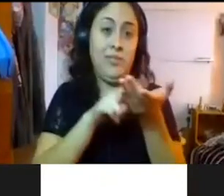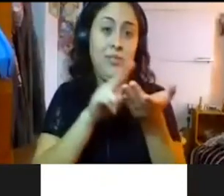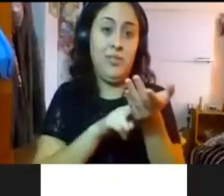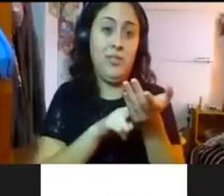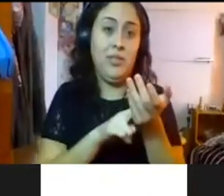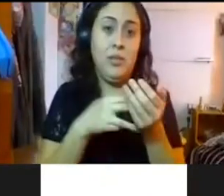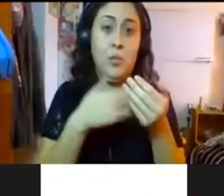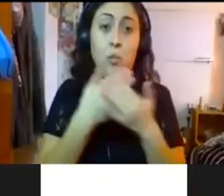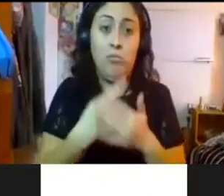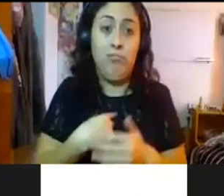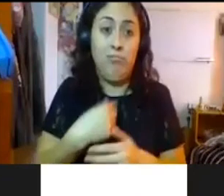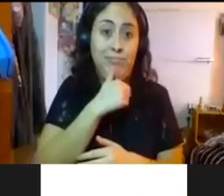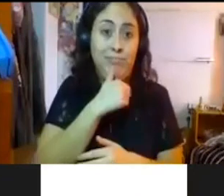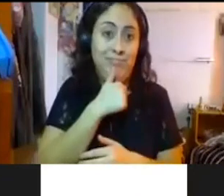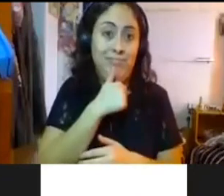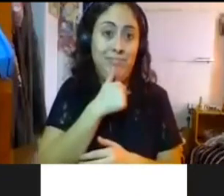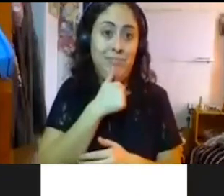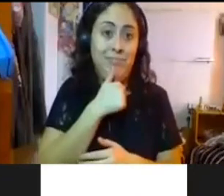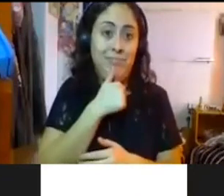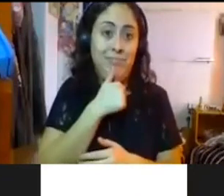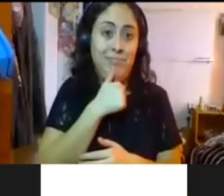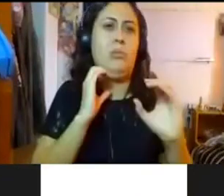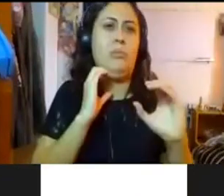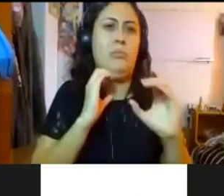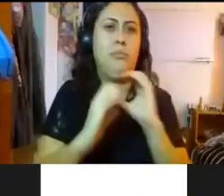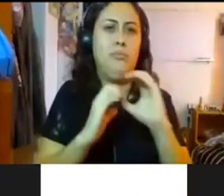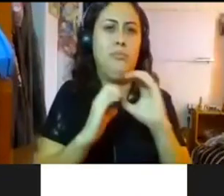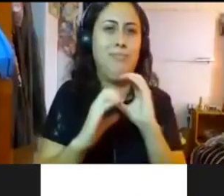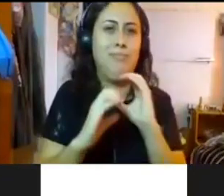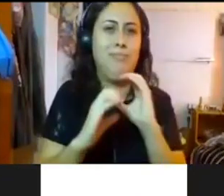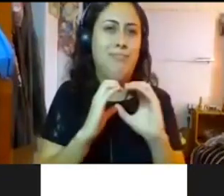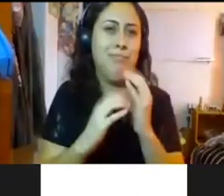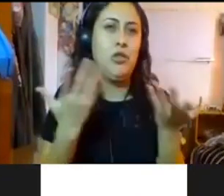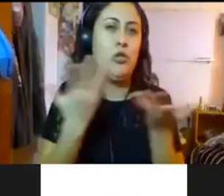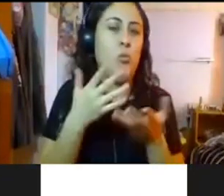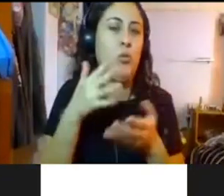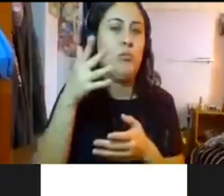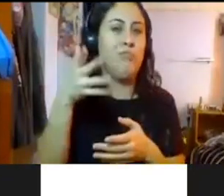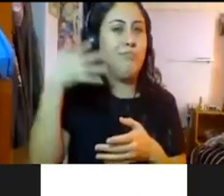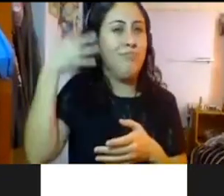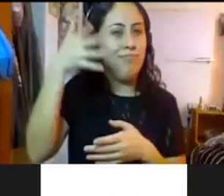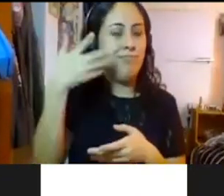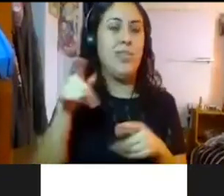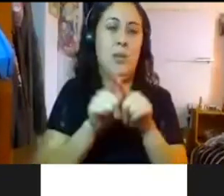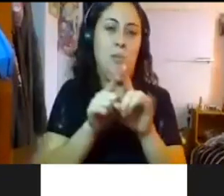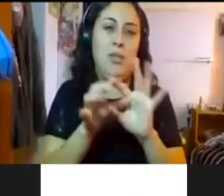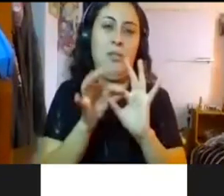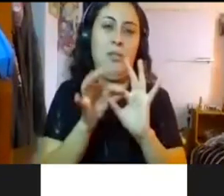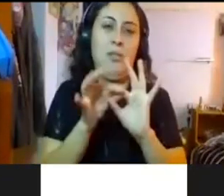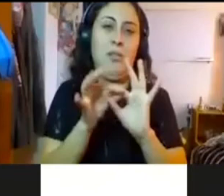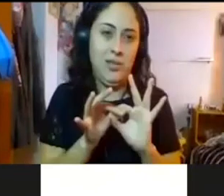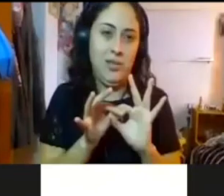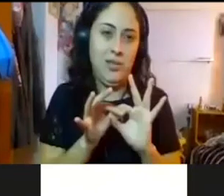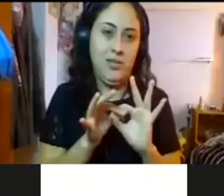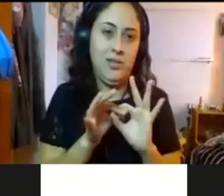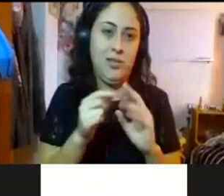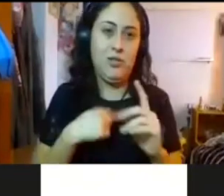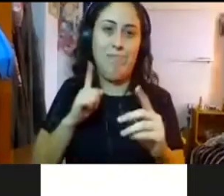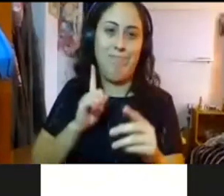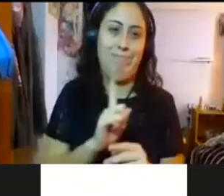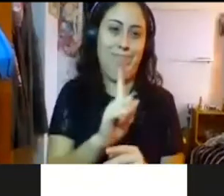tampoco hubiéramos podido realizar esta charla. Así que agradecemos mucho que seas,